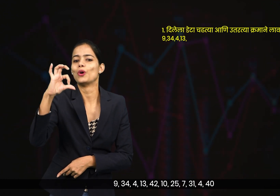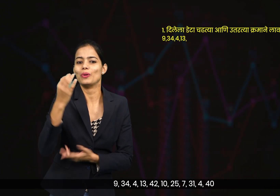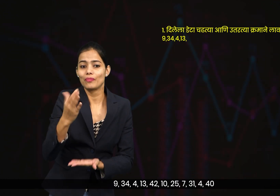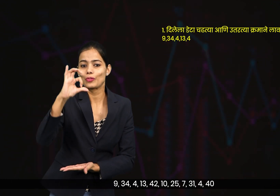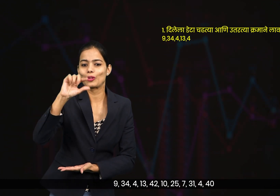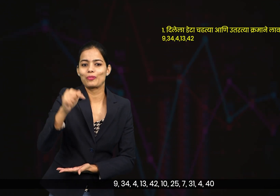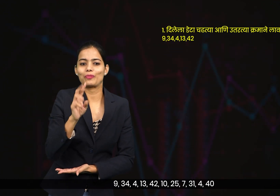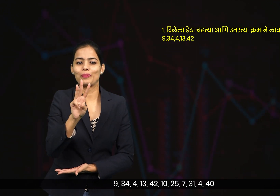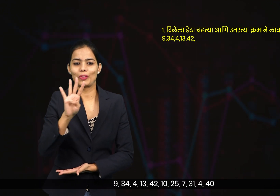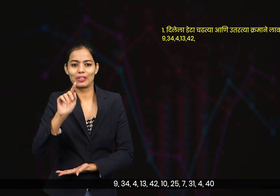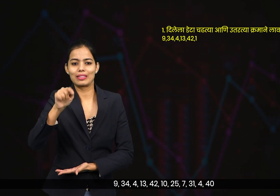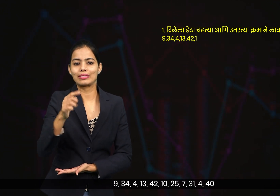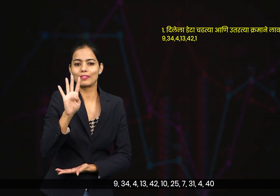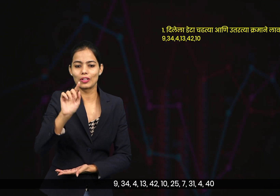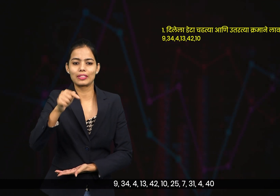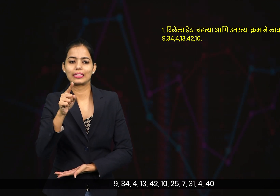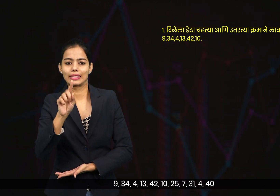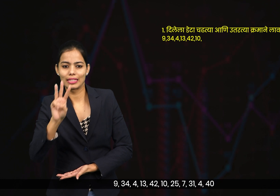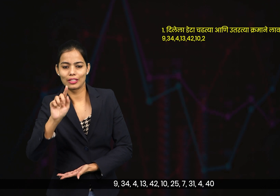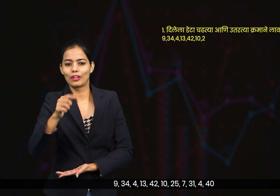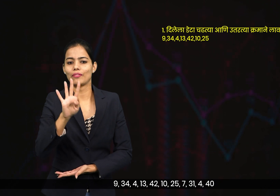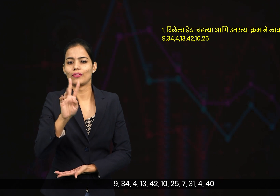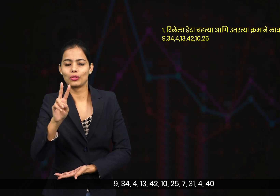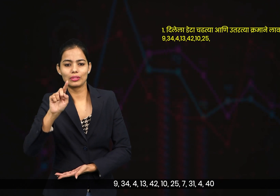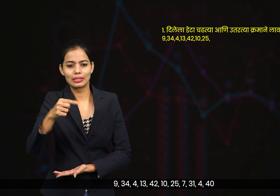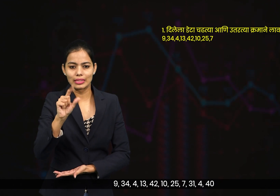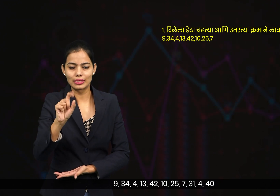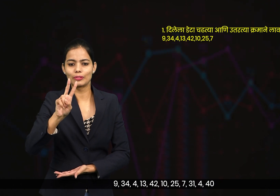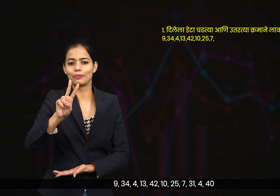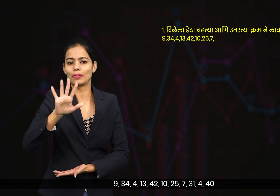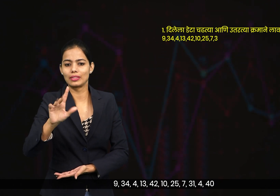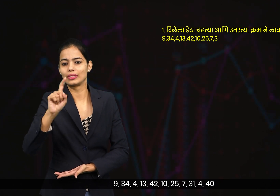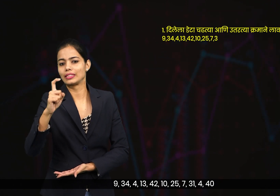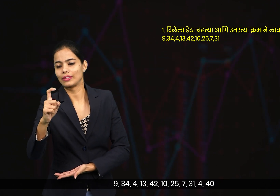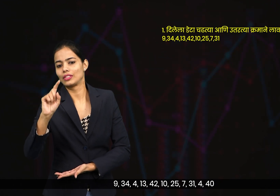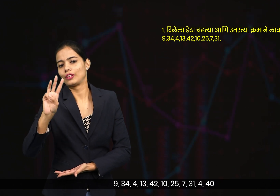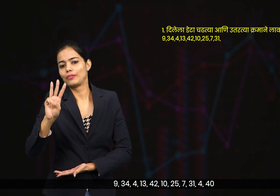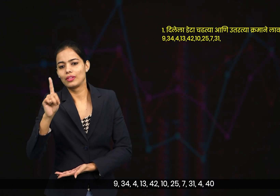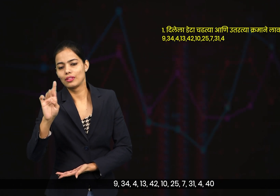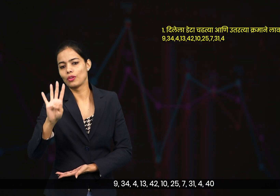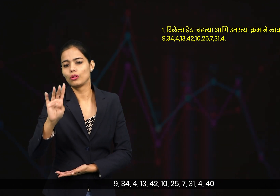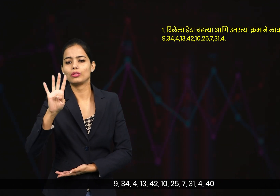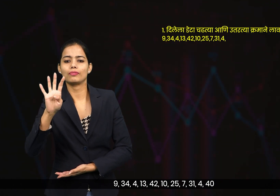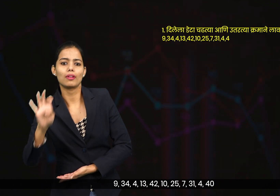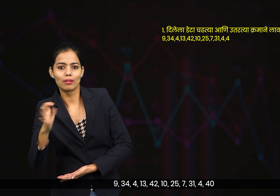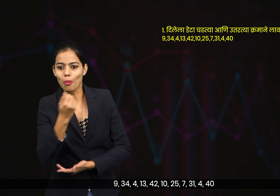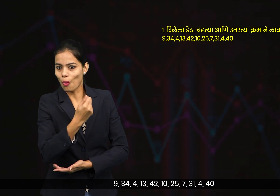9, 34, 4, 13, 42, 10, 25, 7, 31, 4